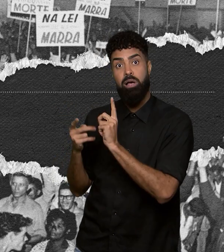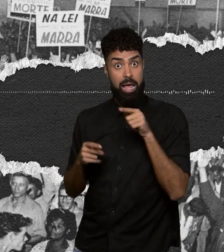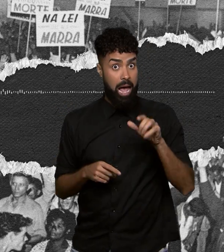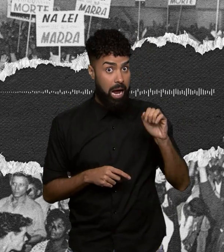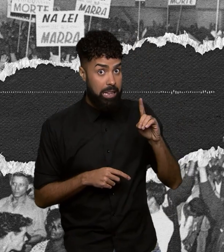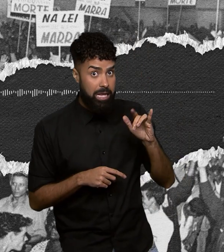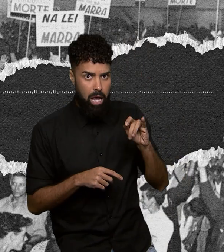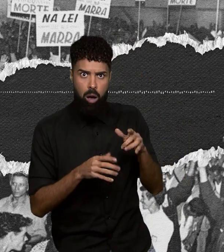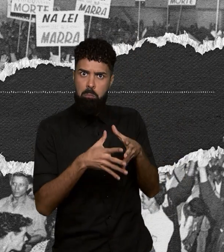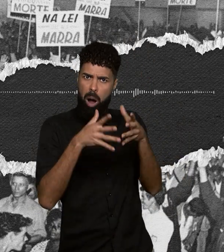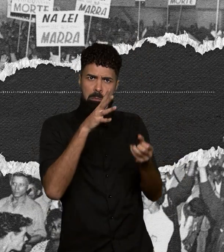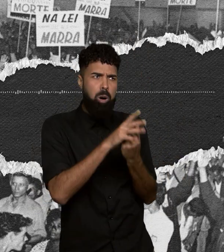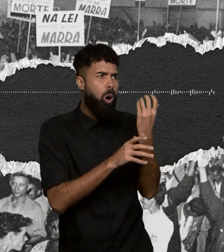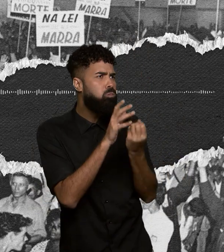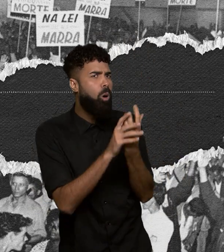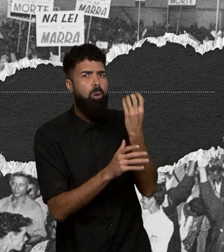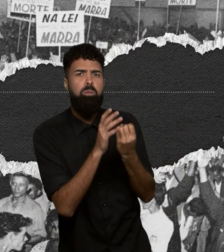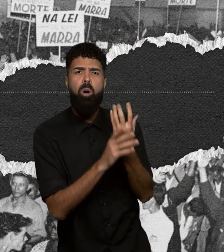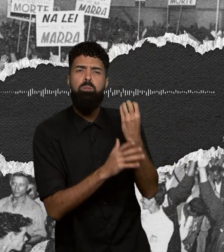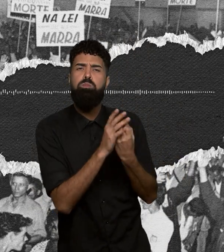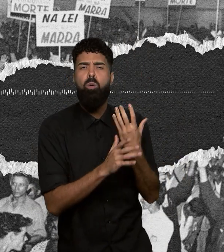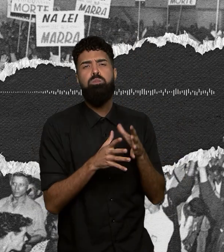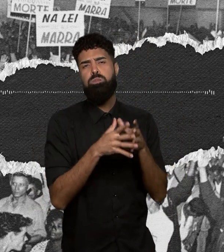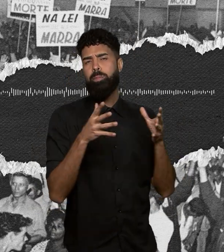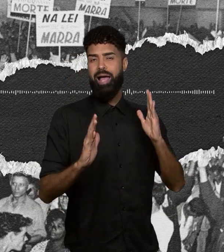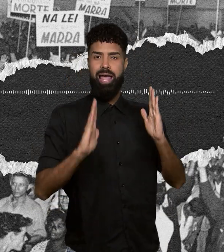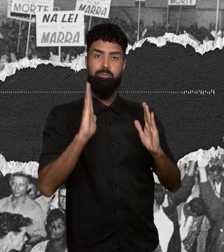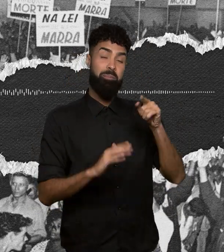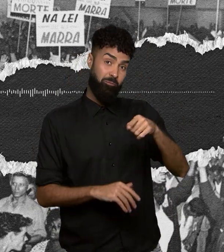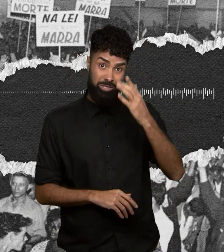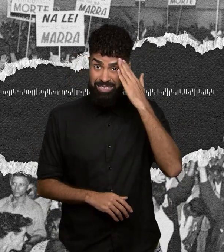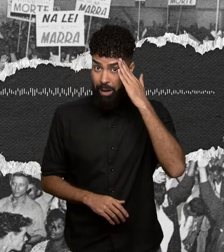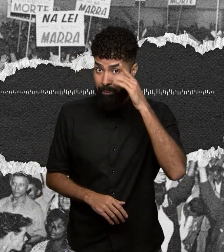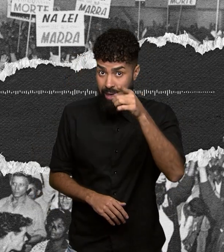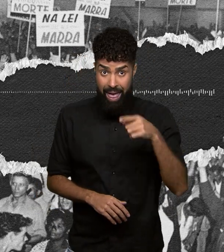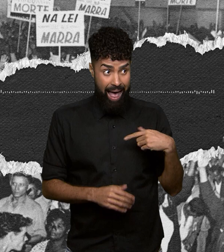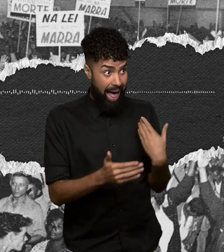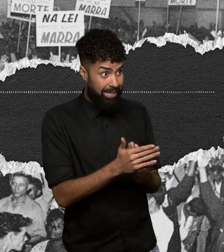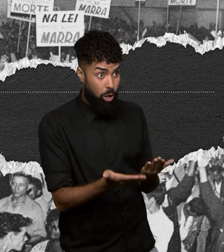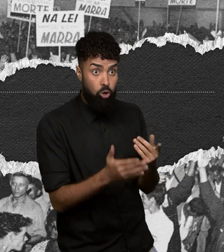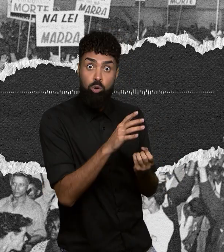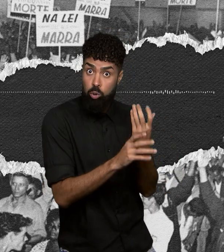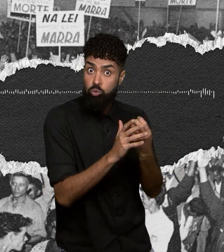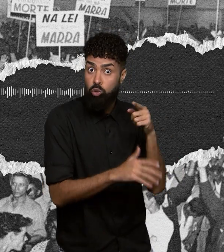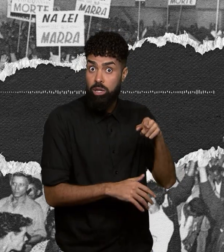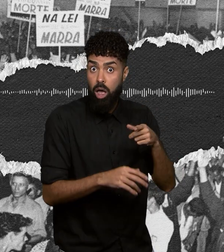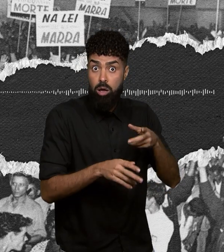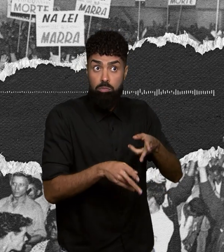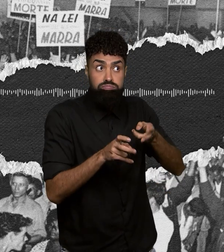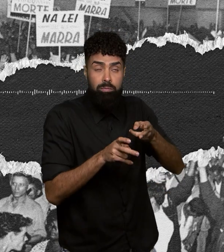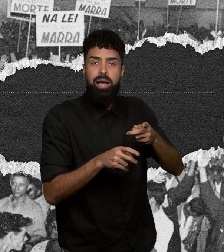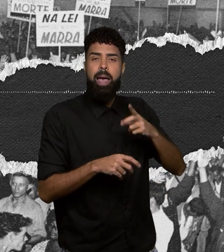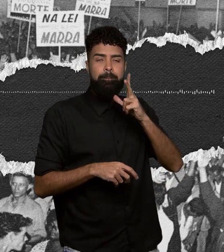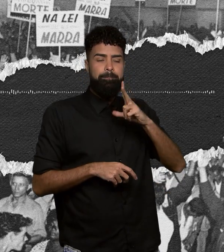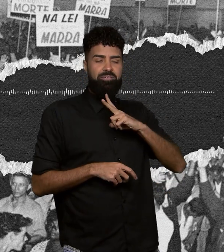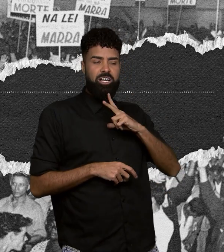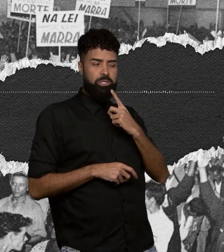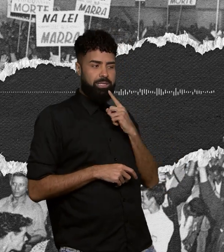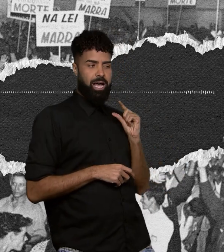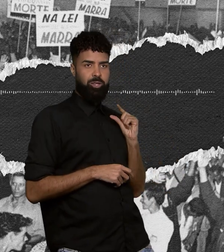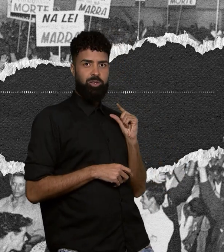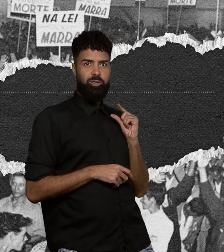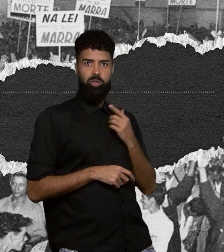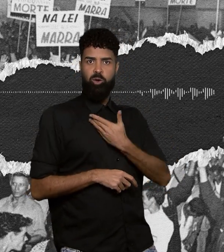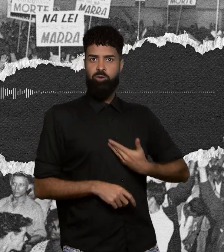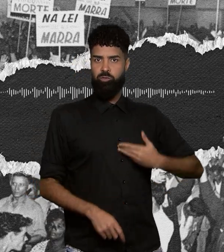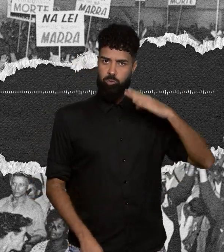poço começou a produzir já nessa época e para você ter uma ideia esse pulso Até hoje ainda produz foi privatizado agora no governo de